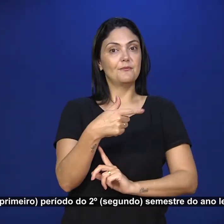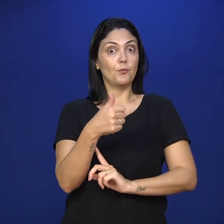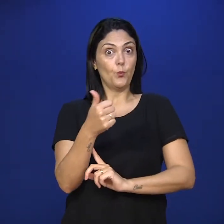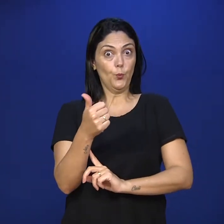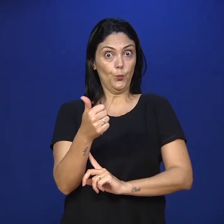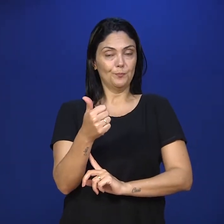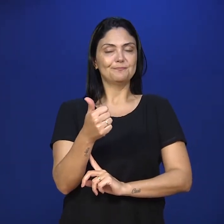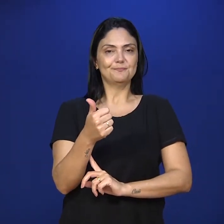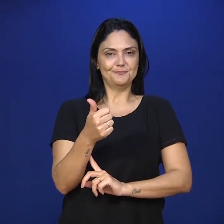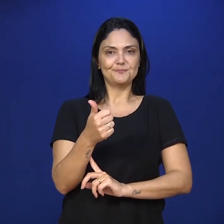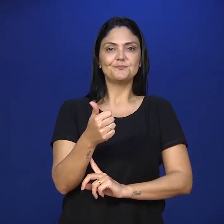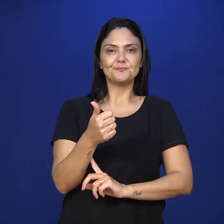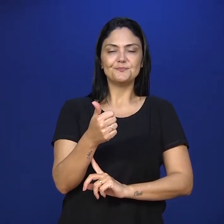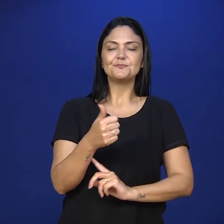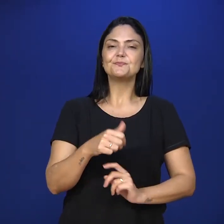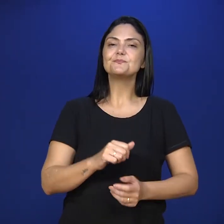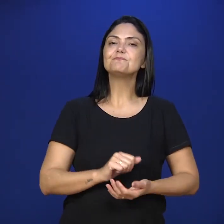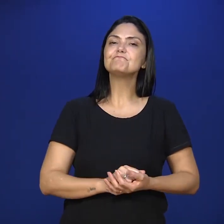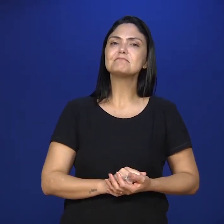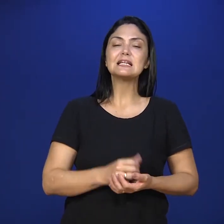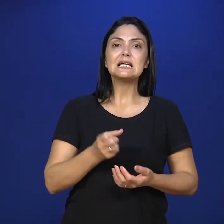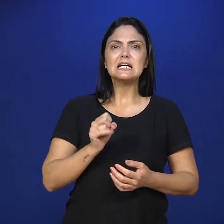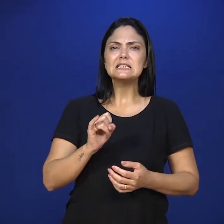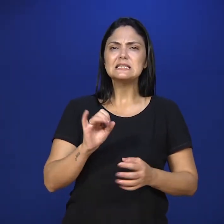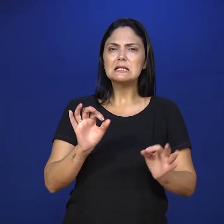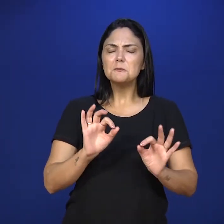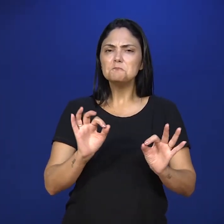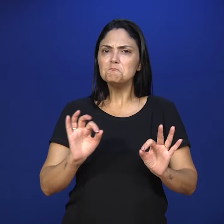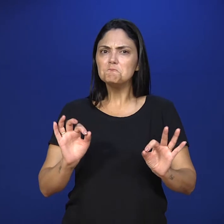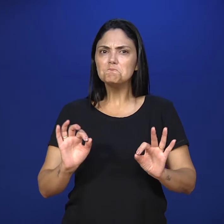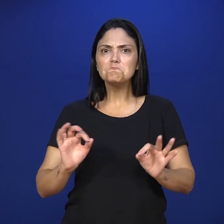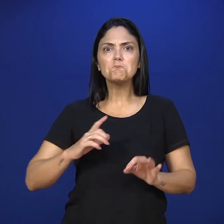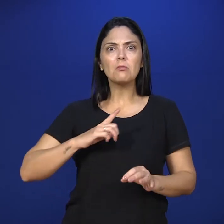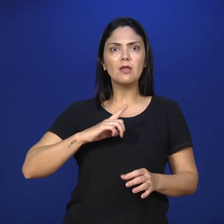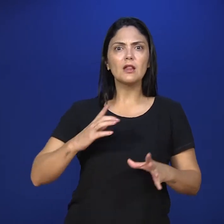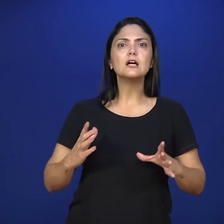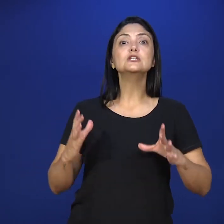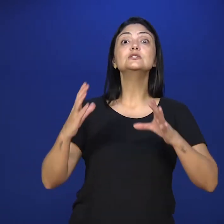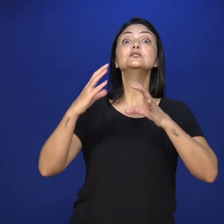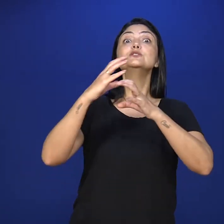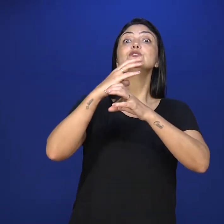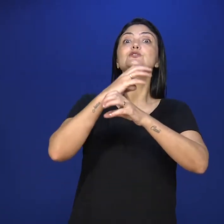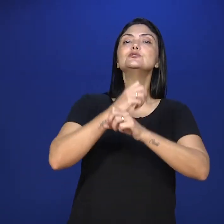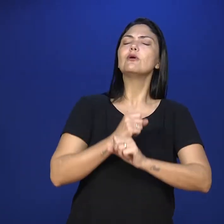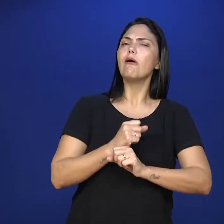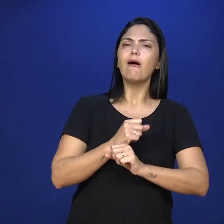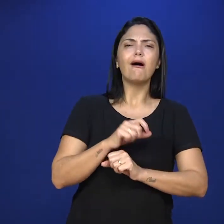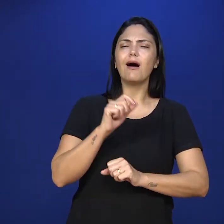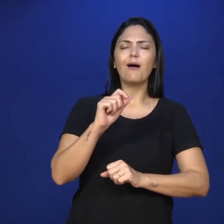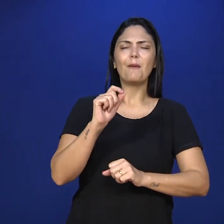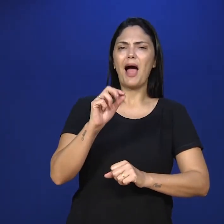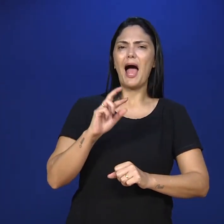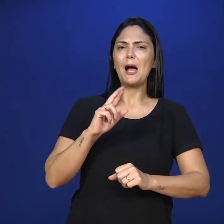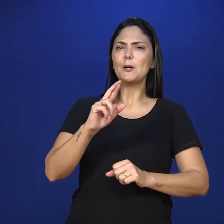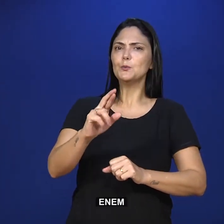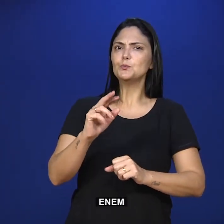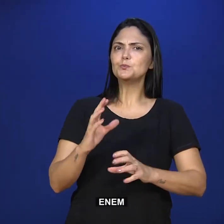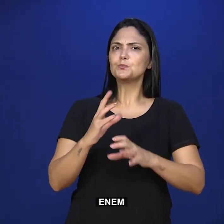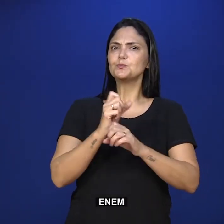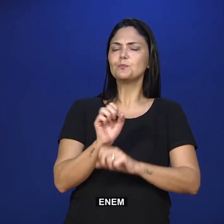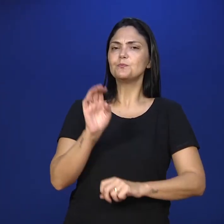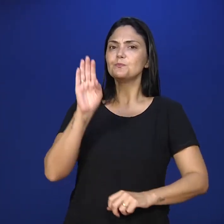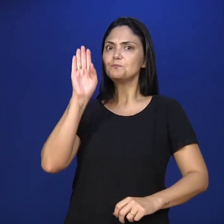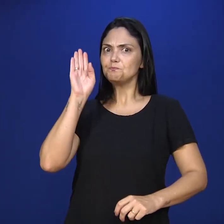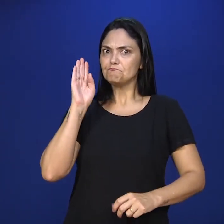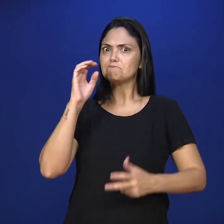2021. 2.1. Em hipótese alguma, ocorrerá o somatório das médias resultados obtidos pelo candidato